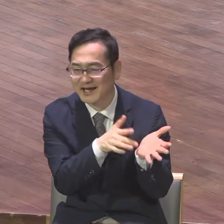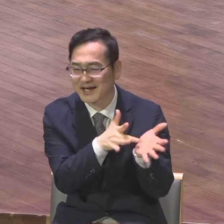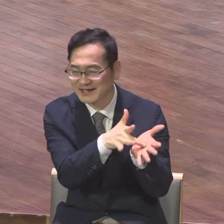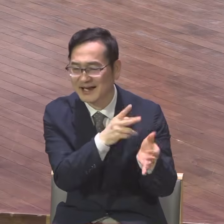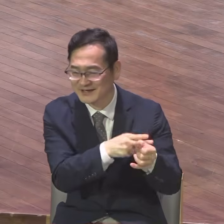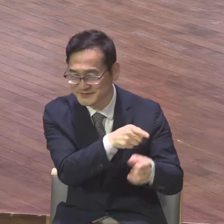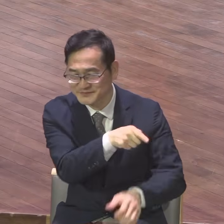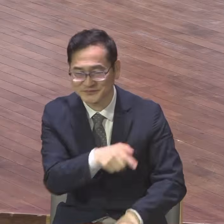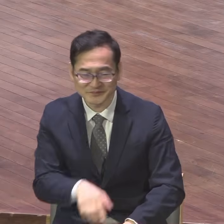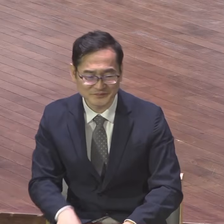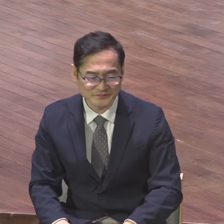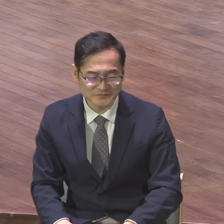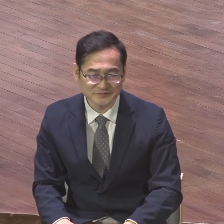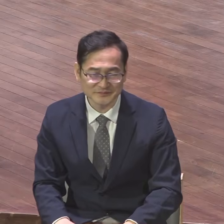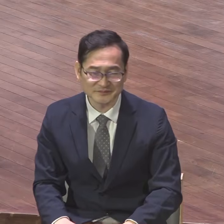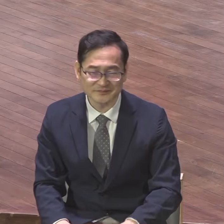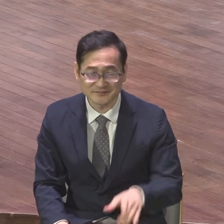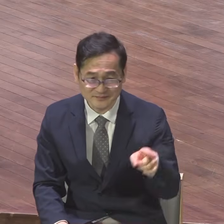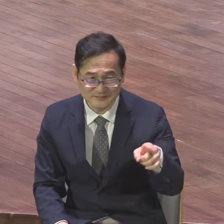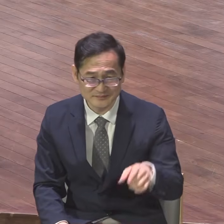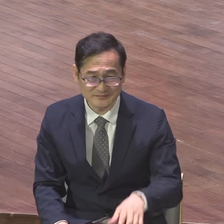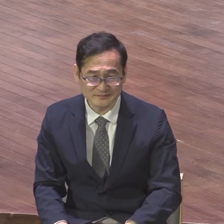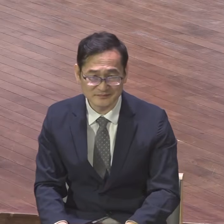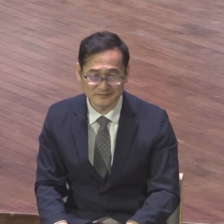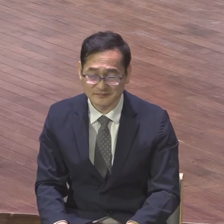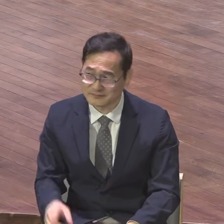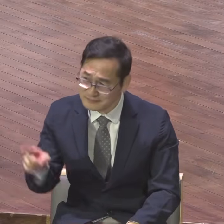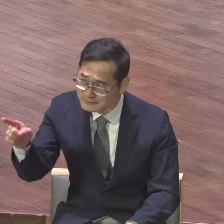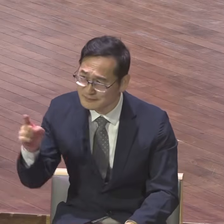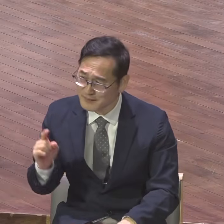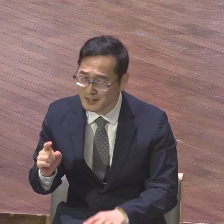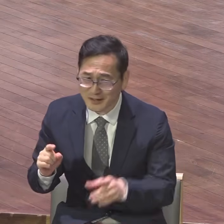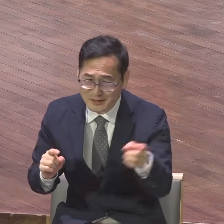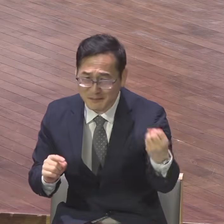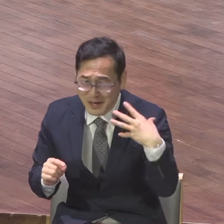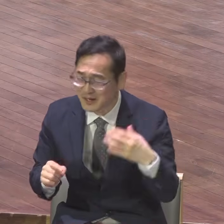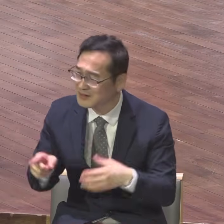팬이 돼가 이상구가 말하는데 세상보다 빨리 죽었어요. 힘이 하나도 없어.